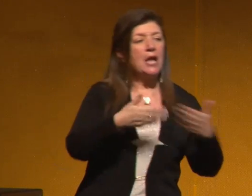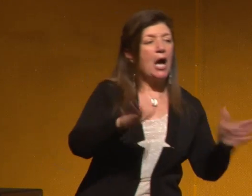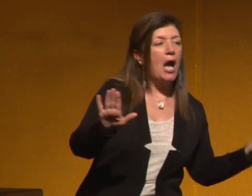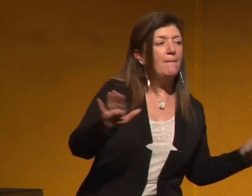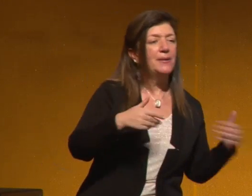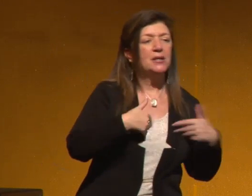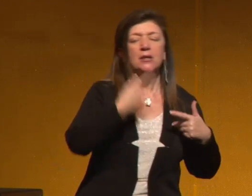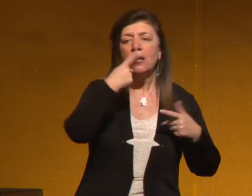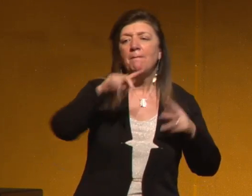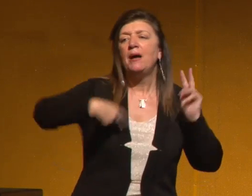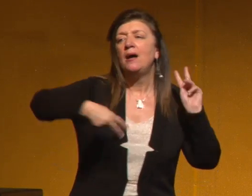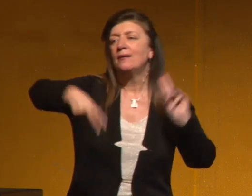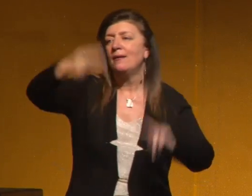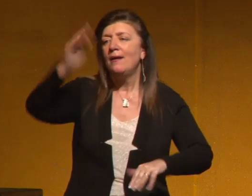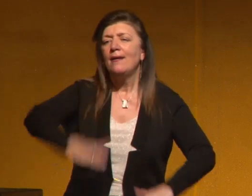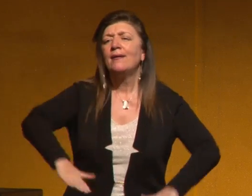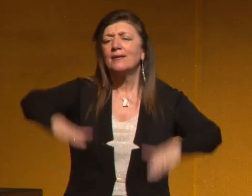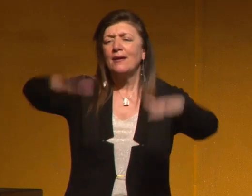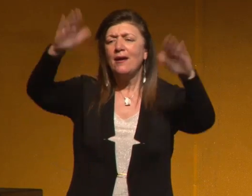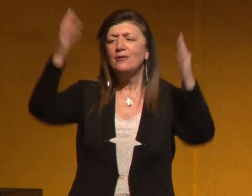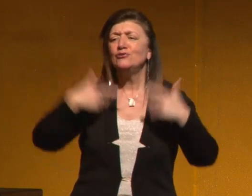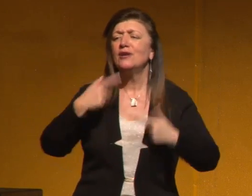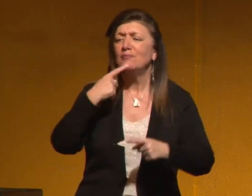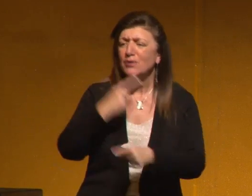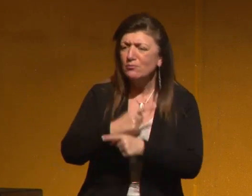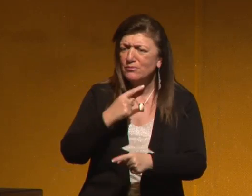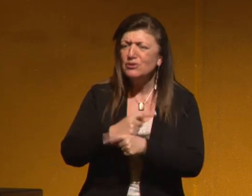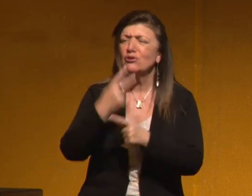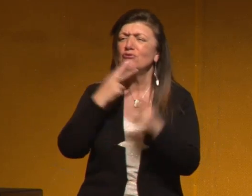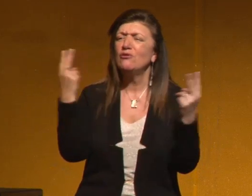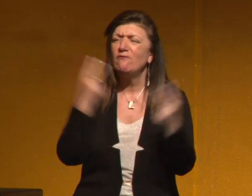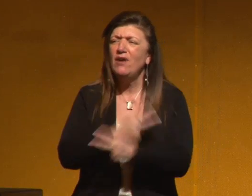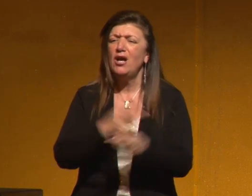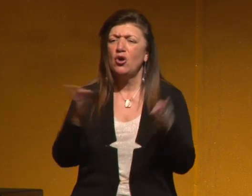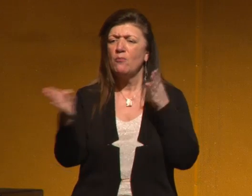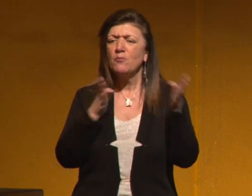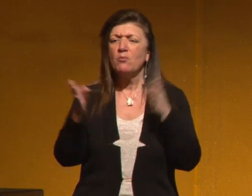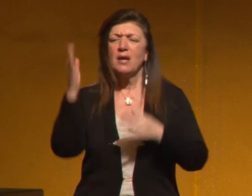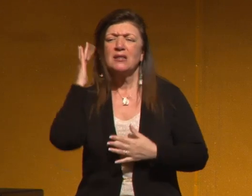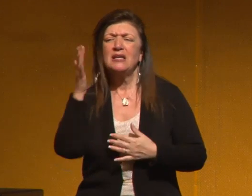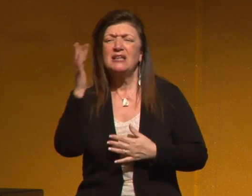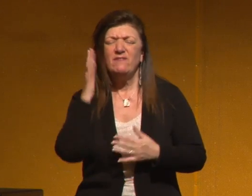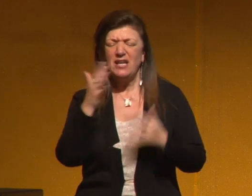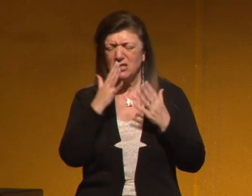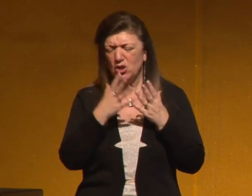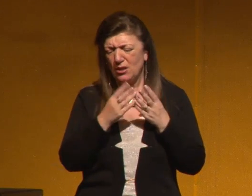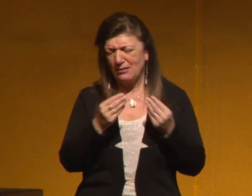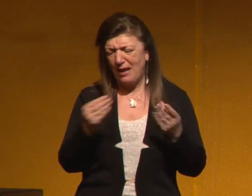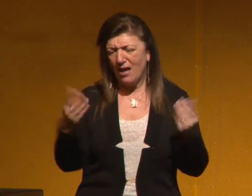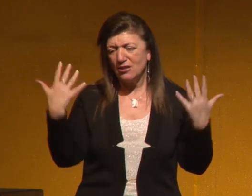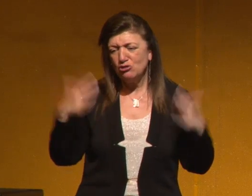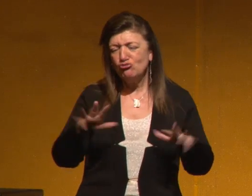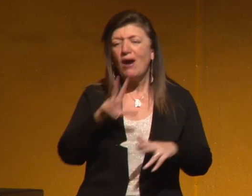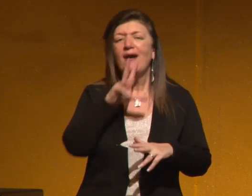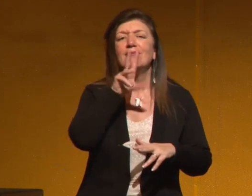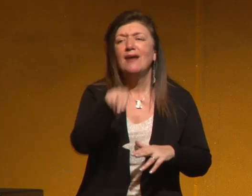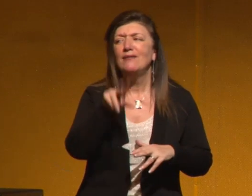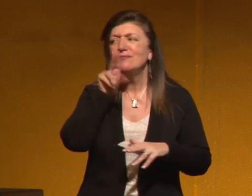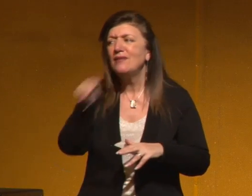bisogno di tanti momenti di riflessione e stato gia detto e credo che questo sia